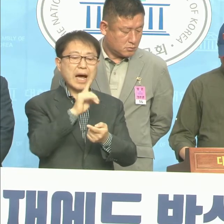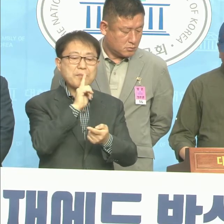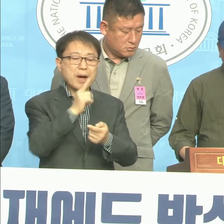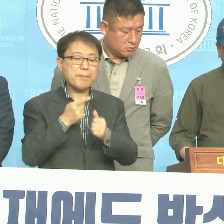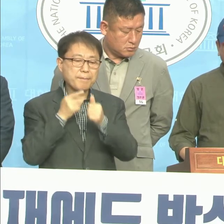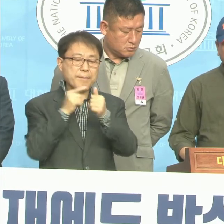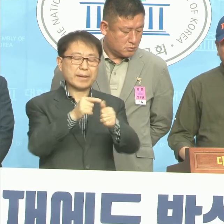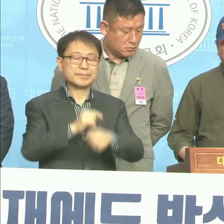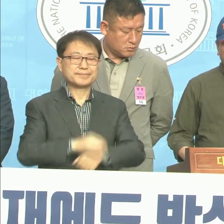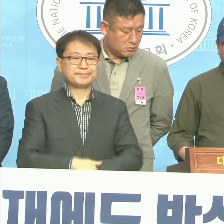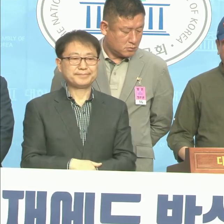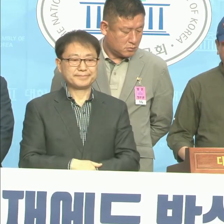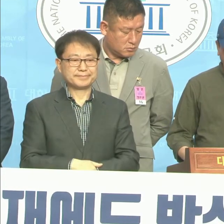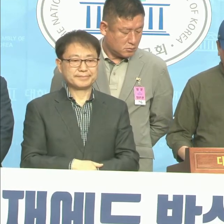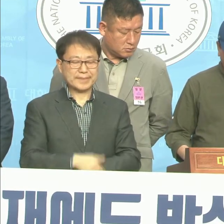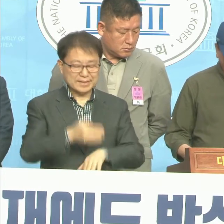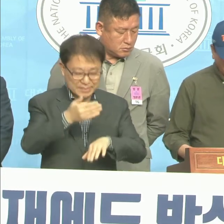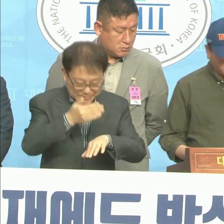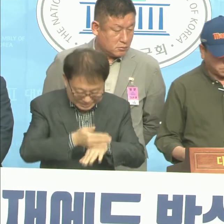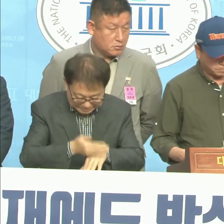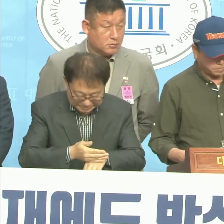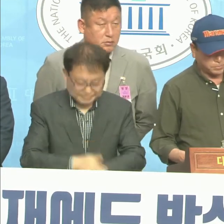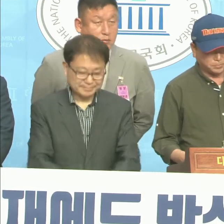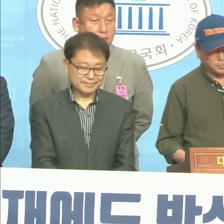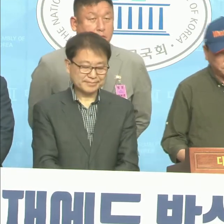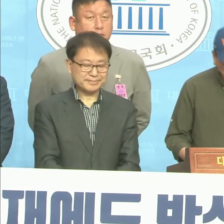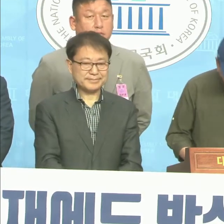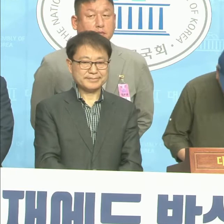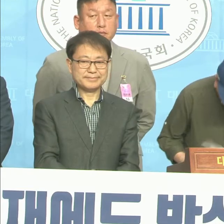다미끼 조건은 아닙니다 감사합니다